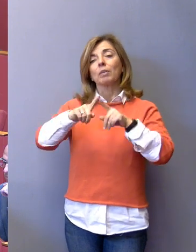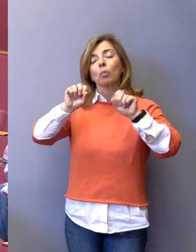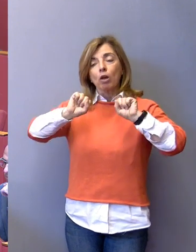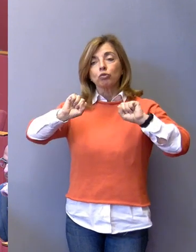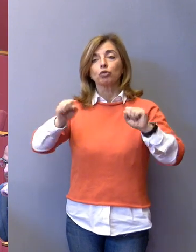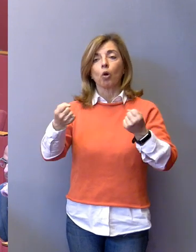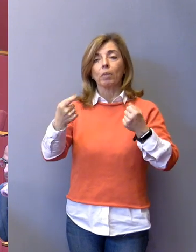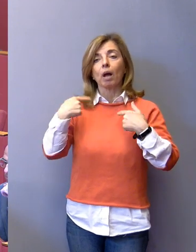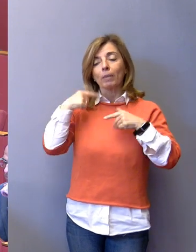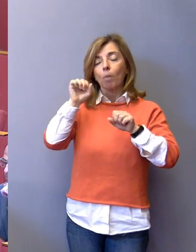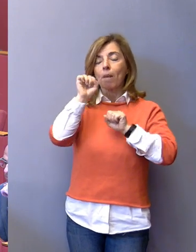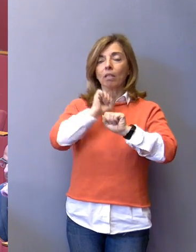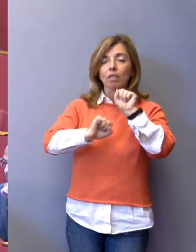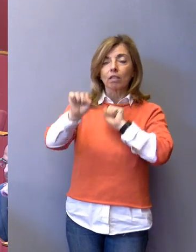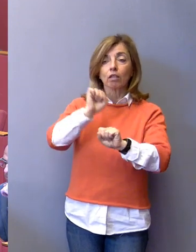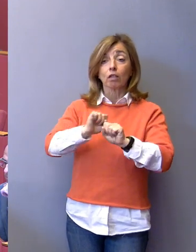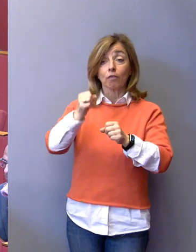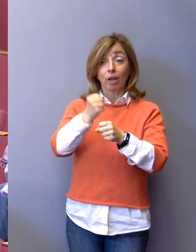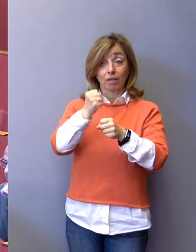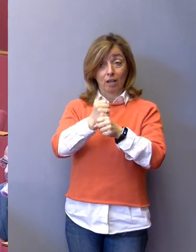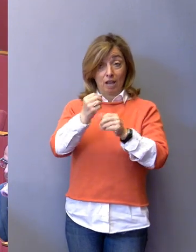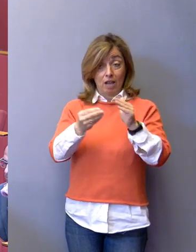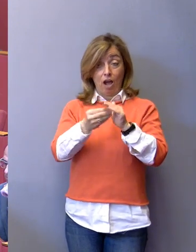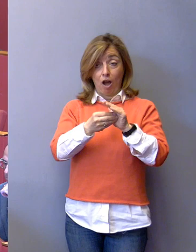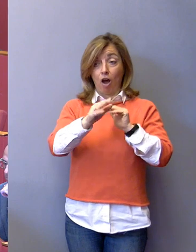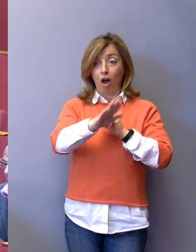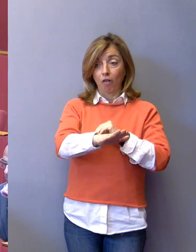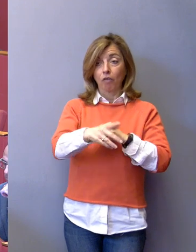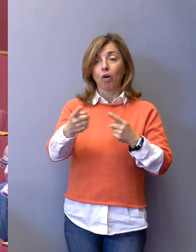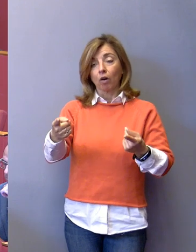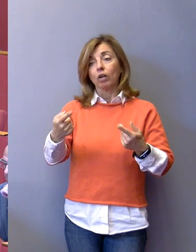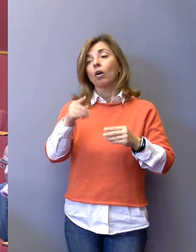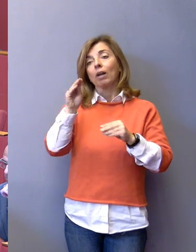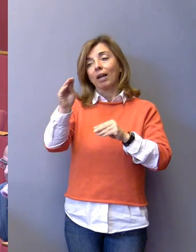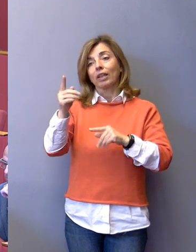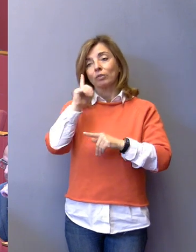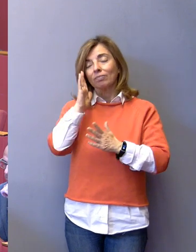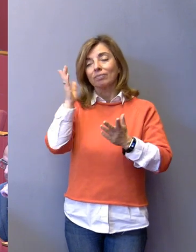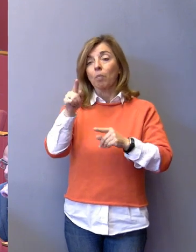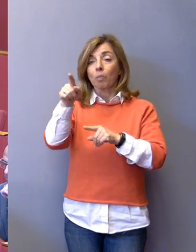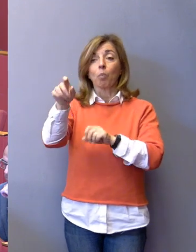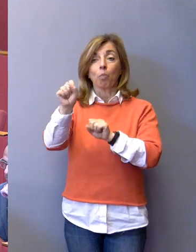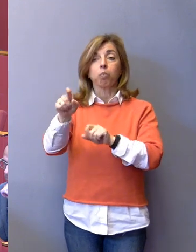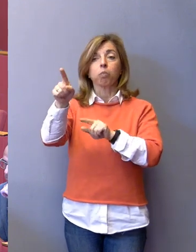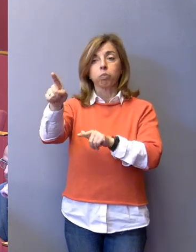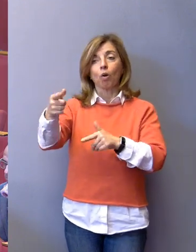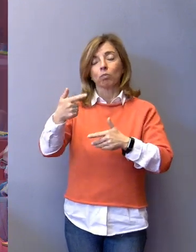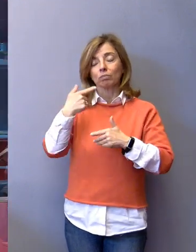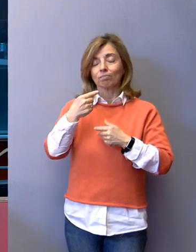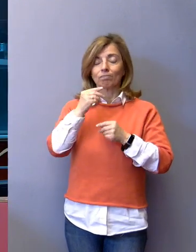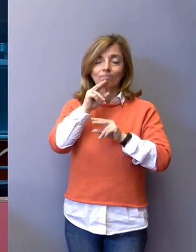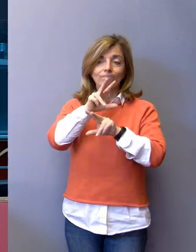al presidente se non a nome di tutta l'aula può esprimere lei invece presidente solidarietà ai lavoratori lavoratrici di Ansaldo Energia grazie